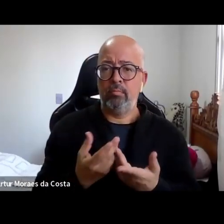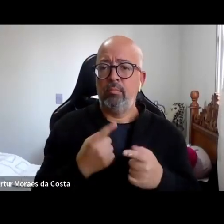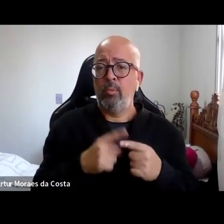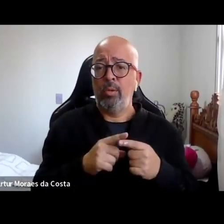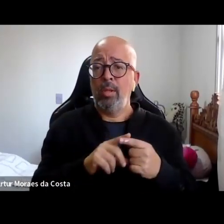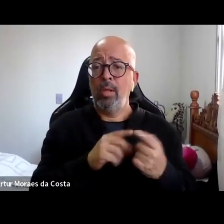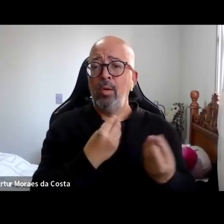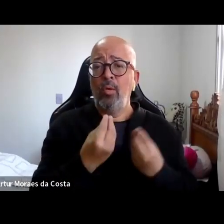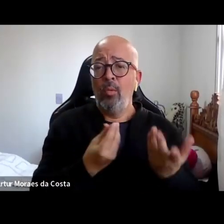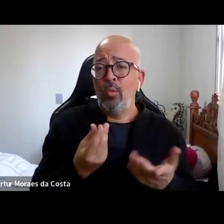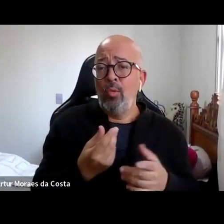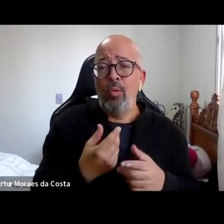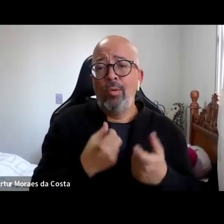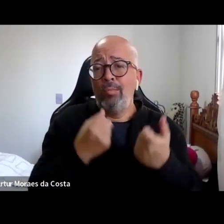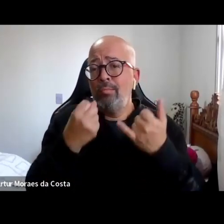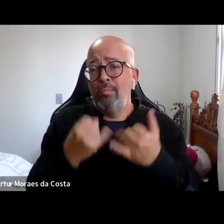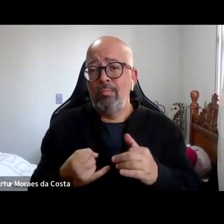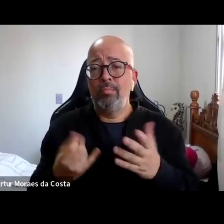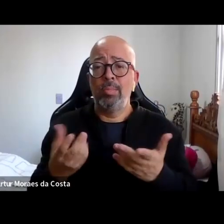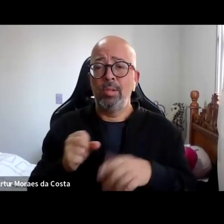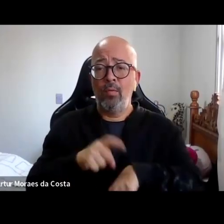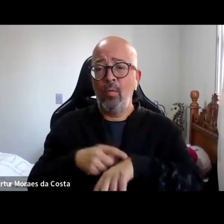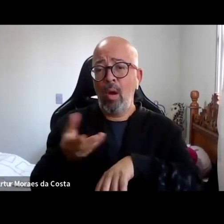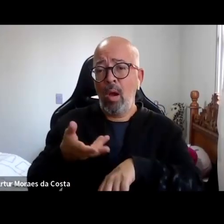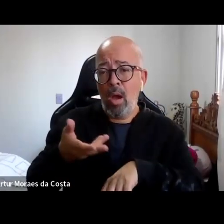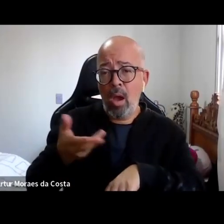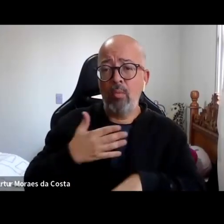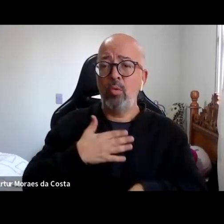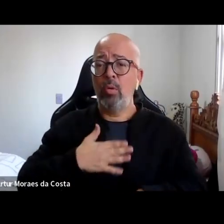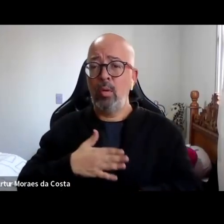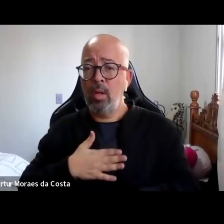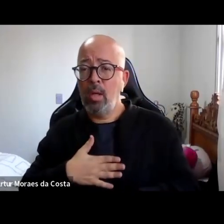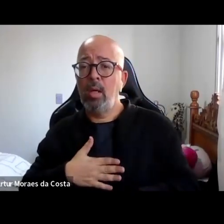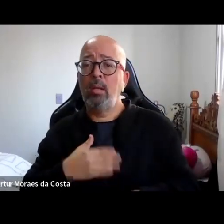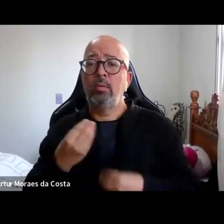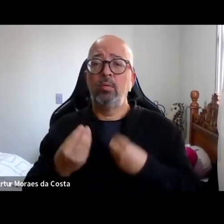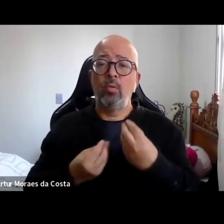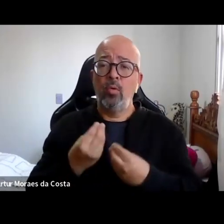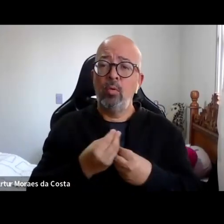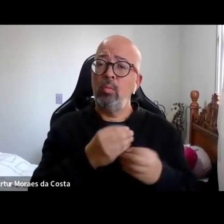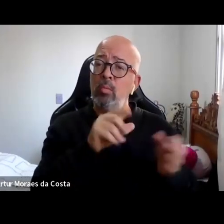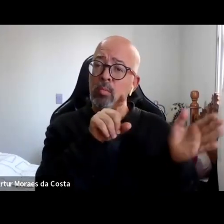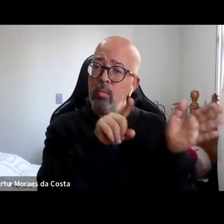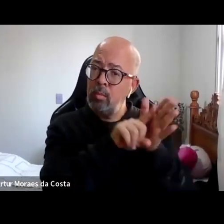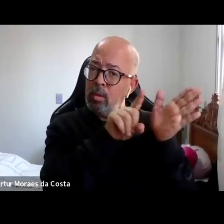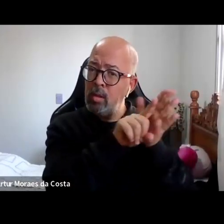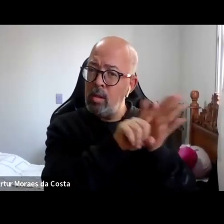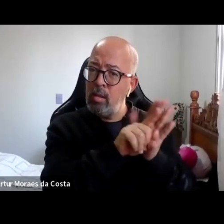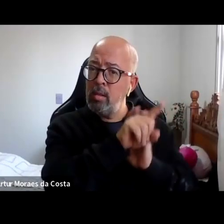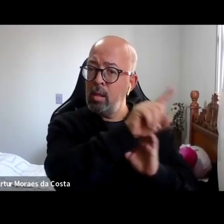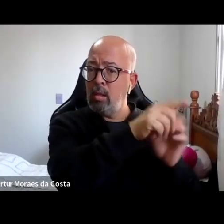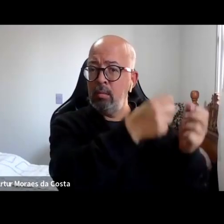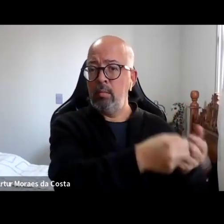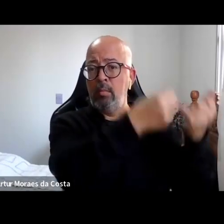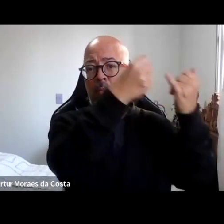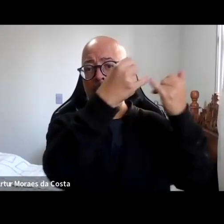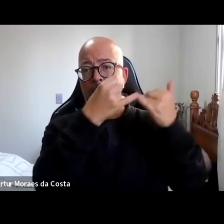hay que preguntarlo para que uno tenga tiempo suficiente para poder eh hacerlo sin sin interrupciones a